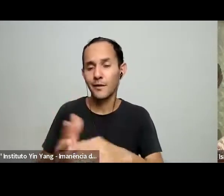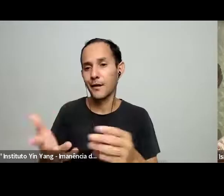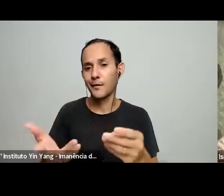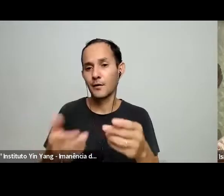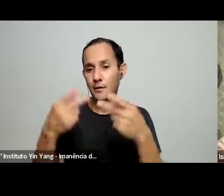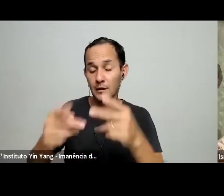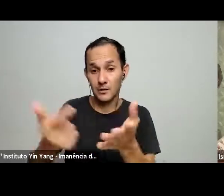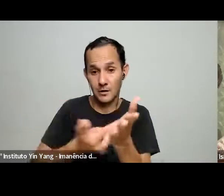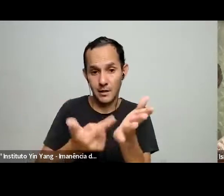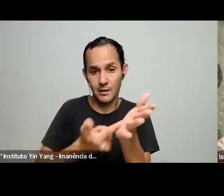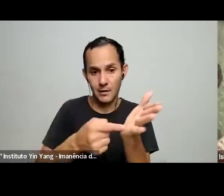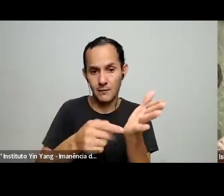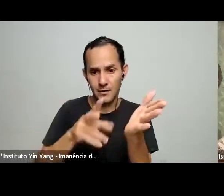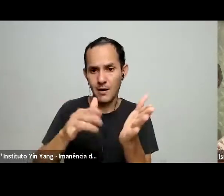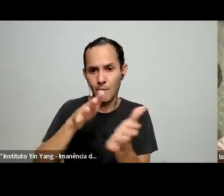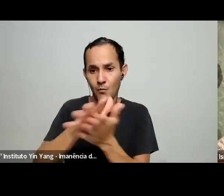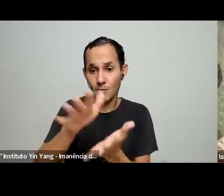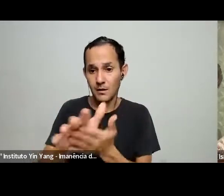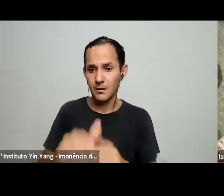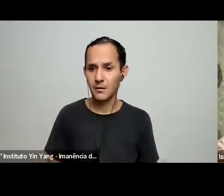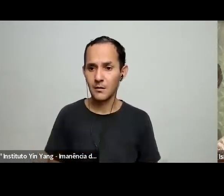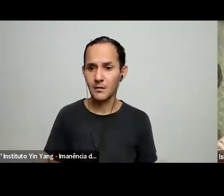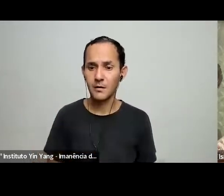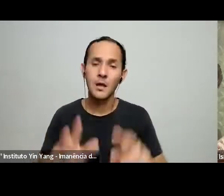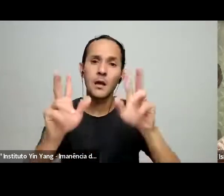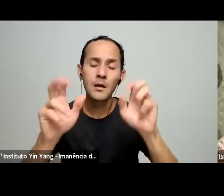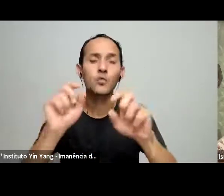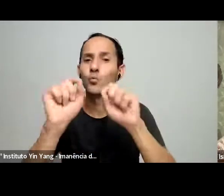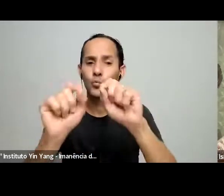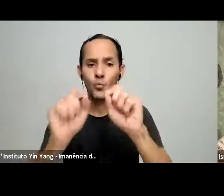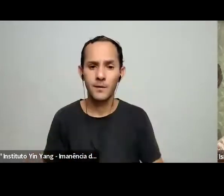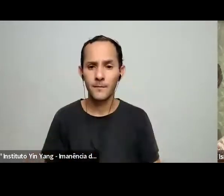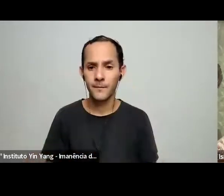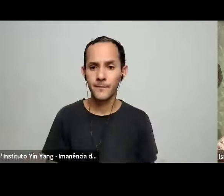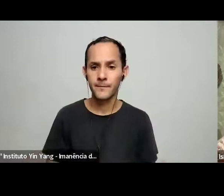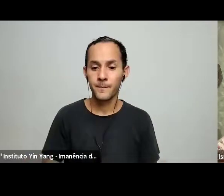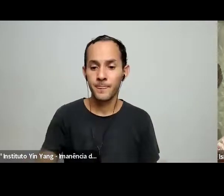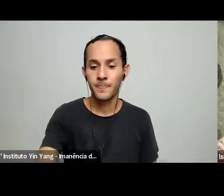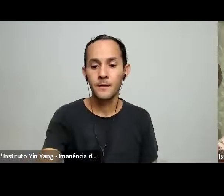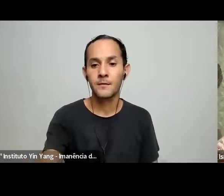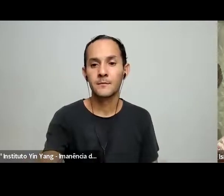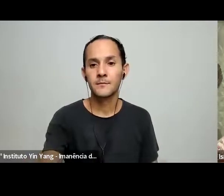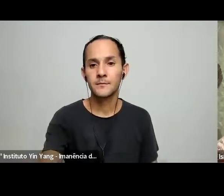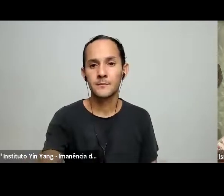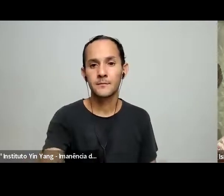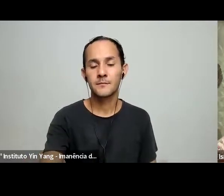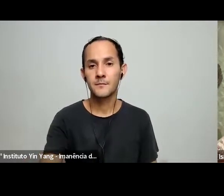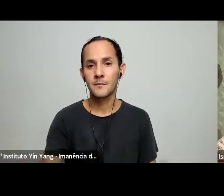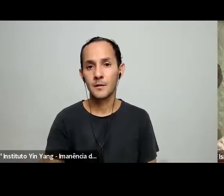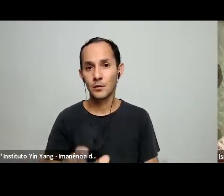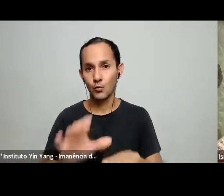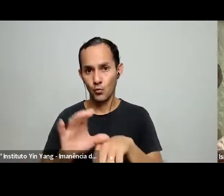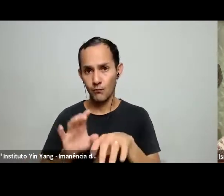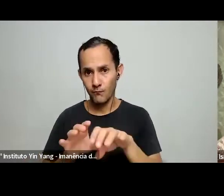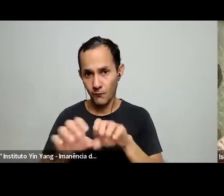nesse livro, né, que vai sair aqui, qual é a questão? É porque, tendo em vista que as nossas formações,